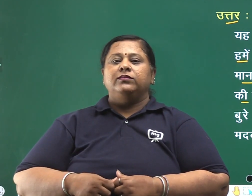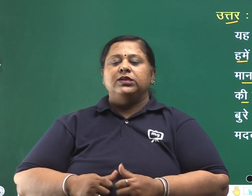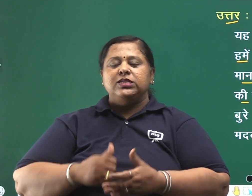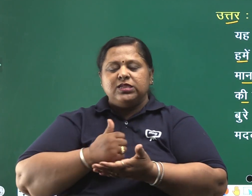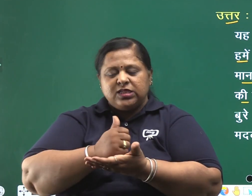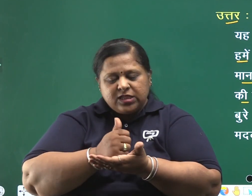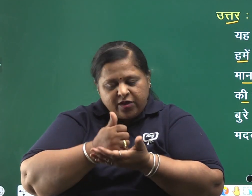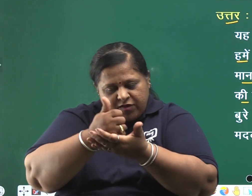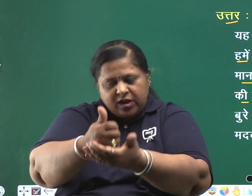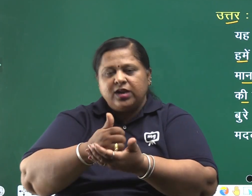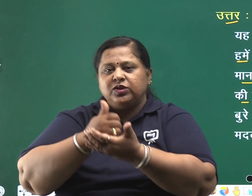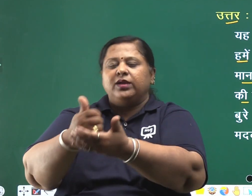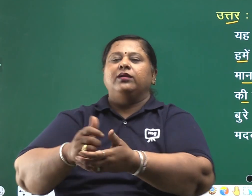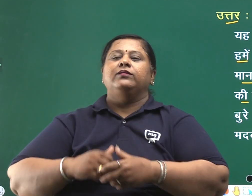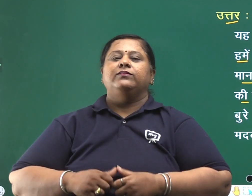सेवा करनी चाहिए